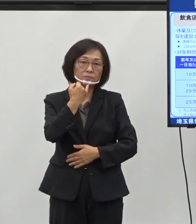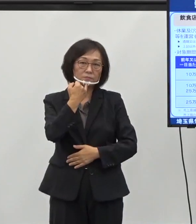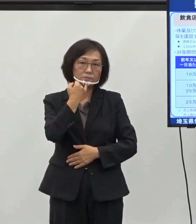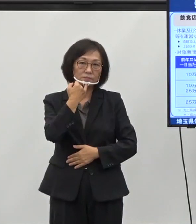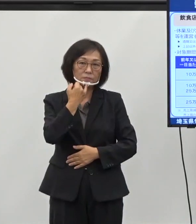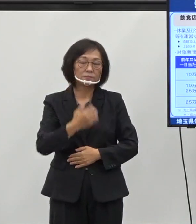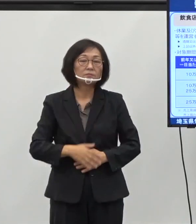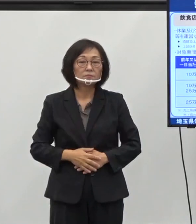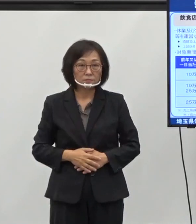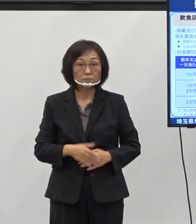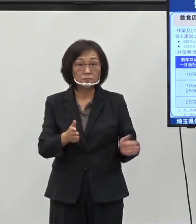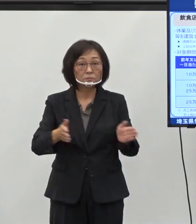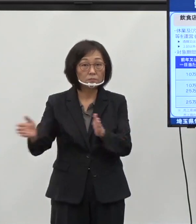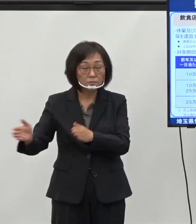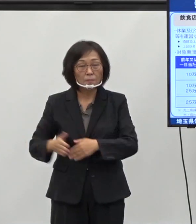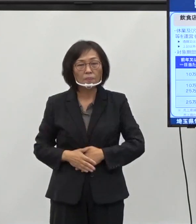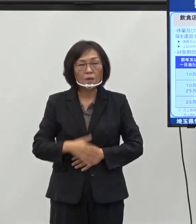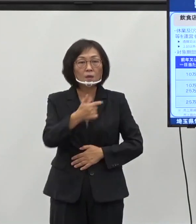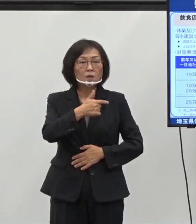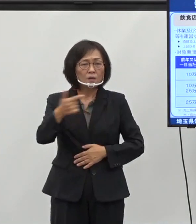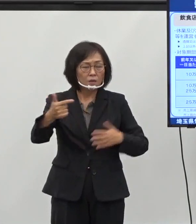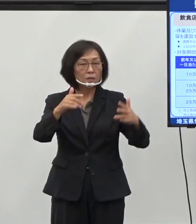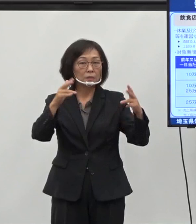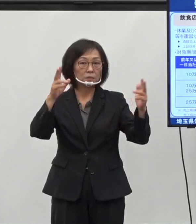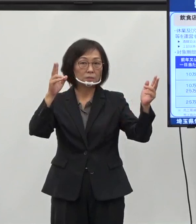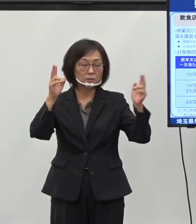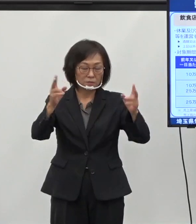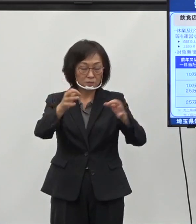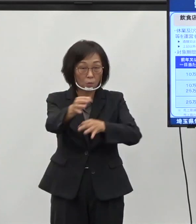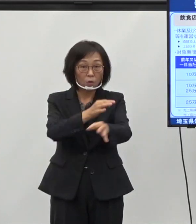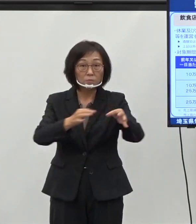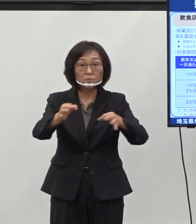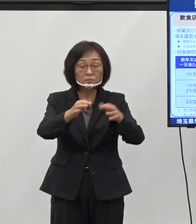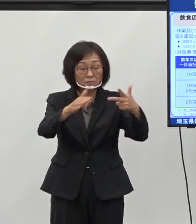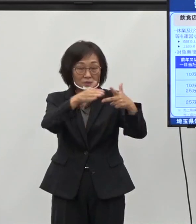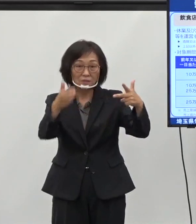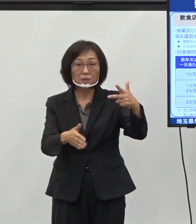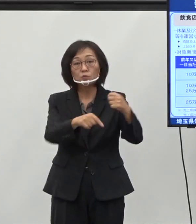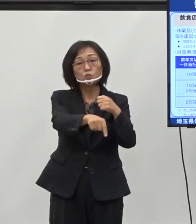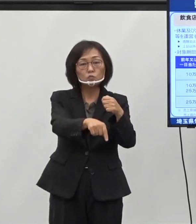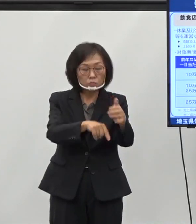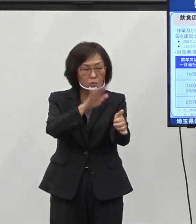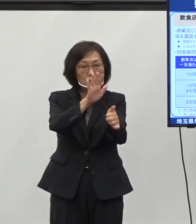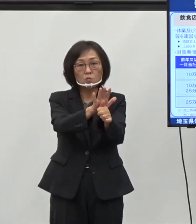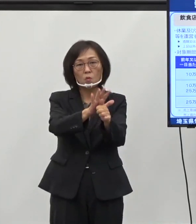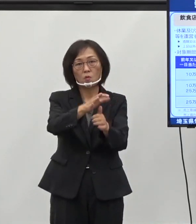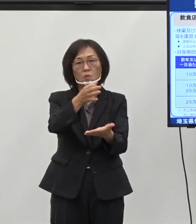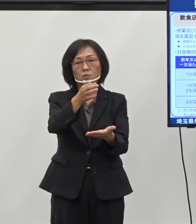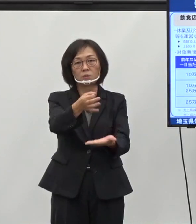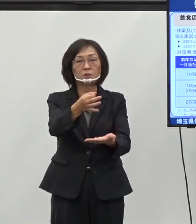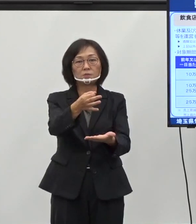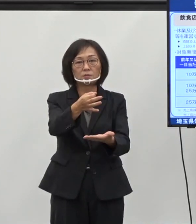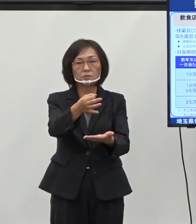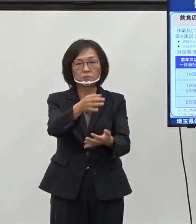になりますけれども、大規模施設等に対する感染防止対策協力金、これ